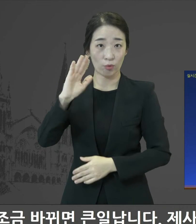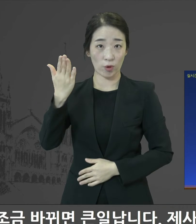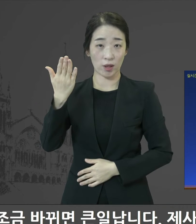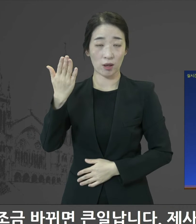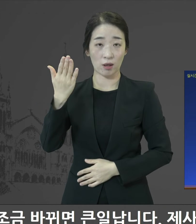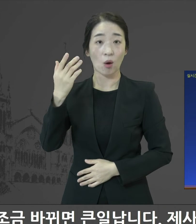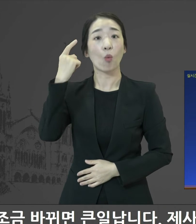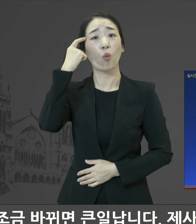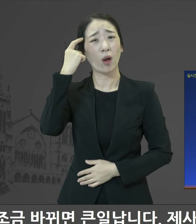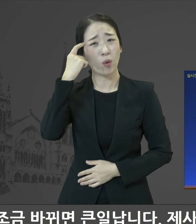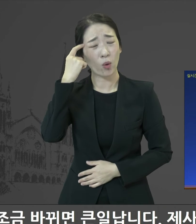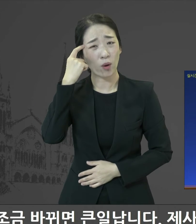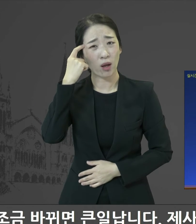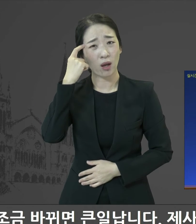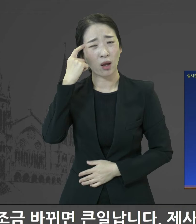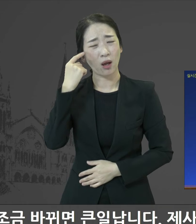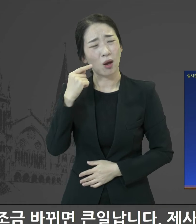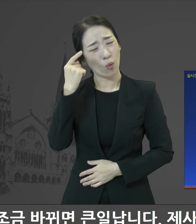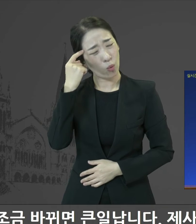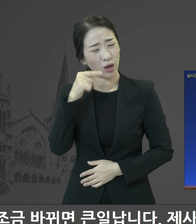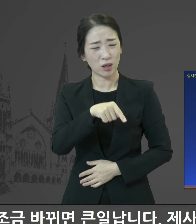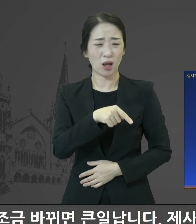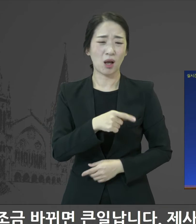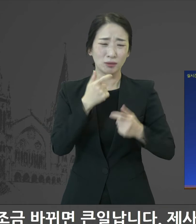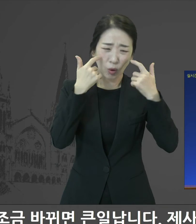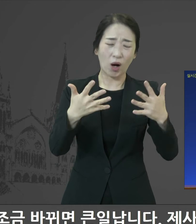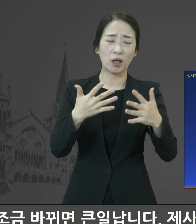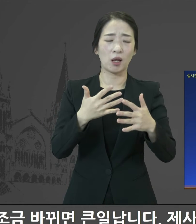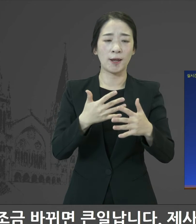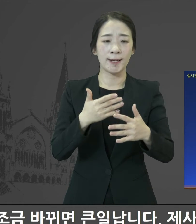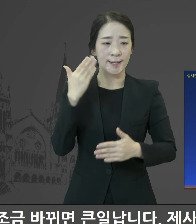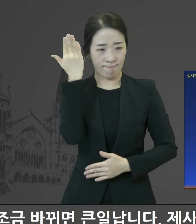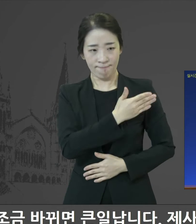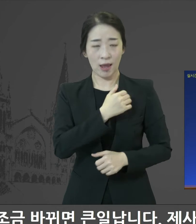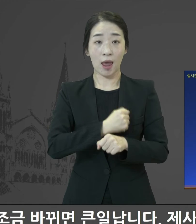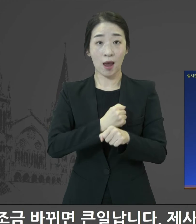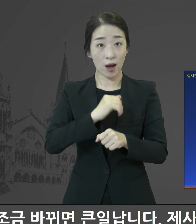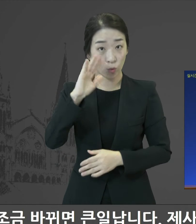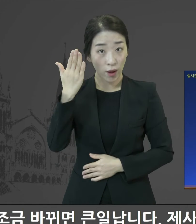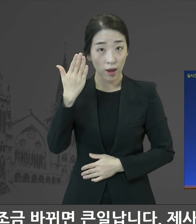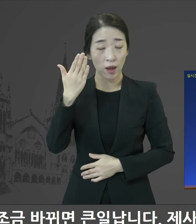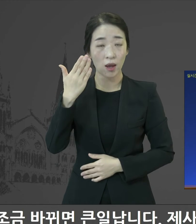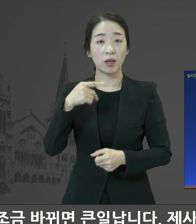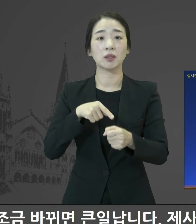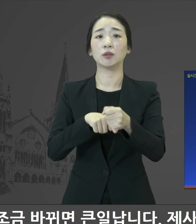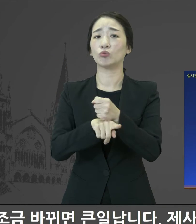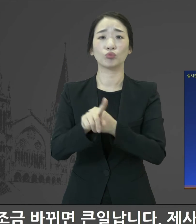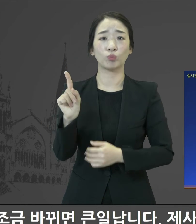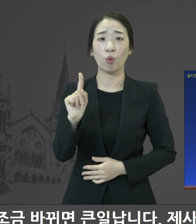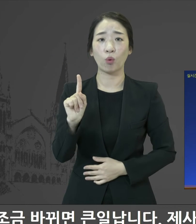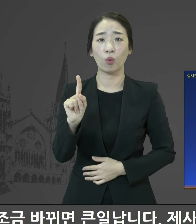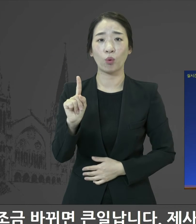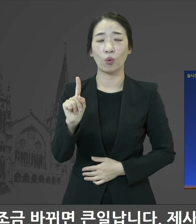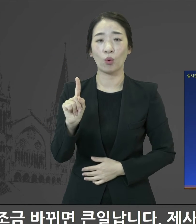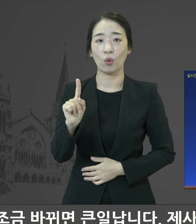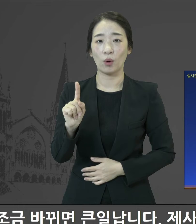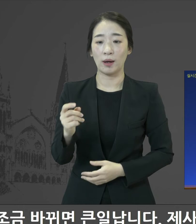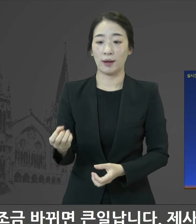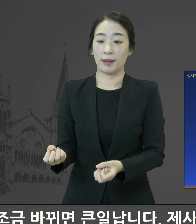됩니까? 왜 이렇게 까탈스럽게 해야 되는 것이죠? 이유가 뭡니까? 그 이유는 제사의